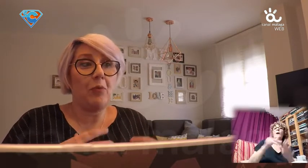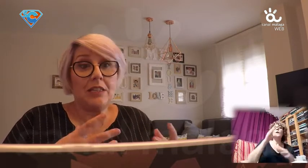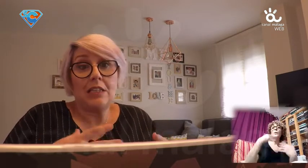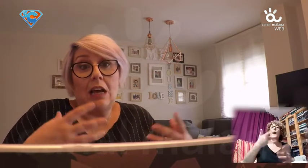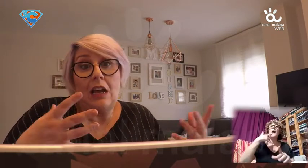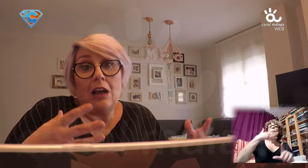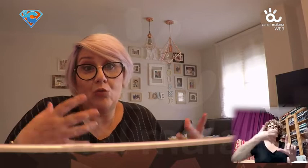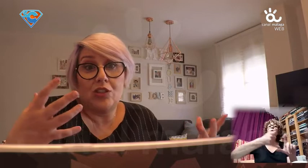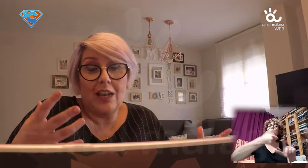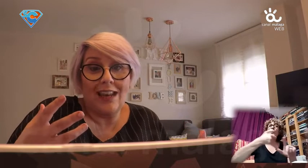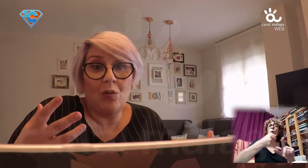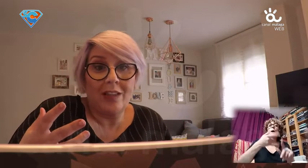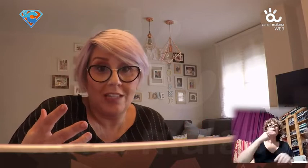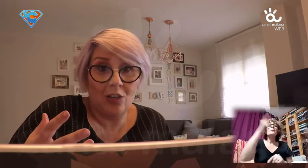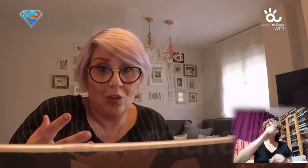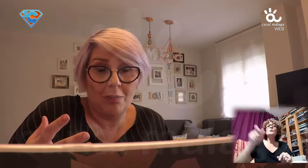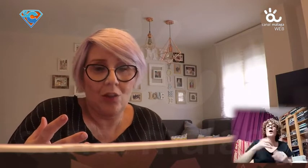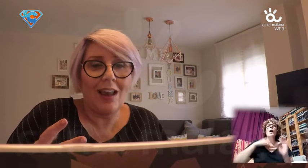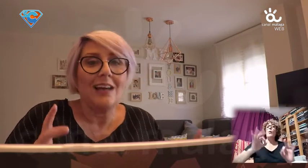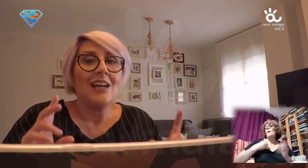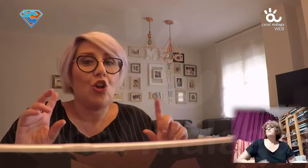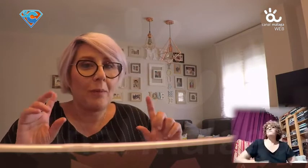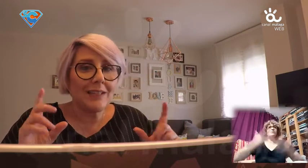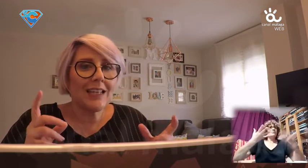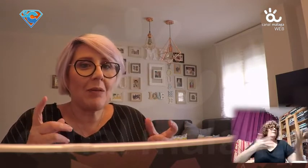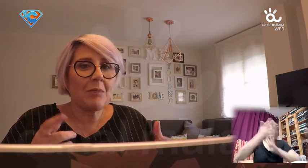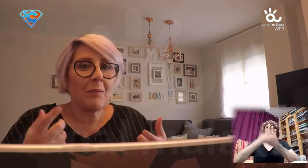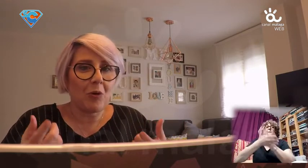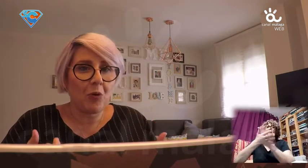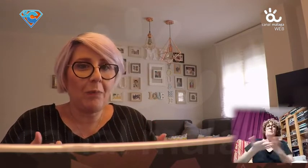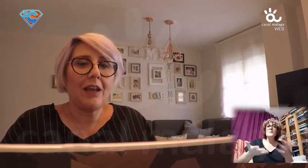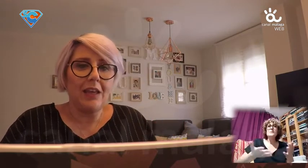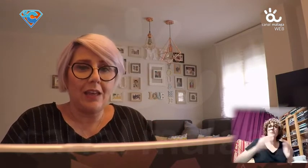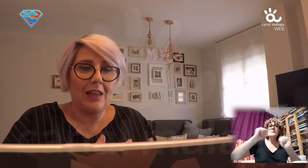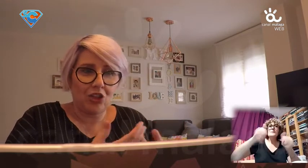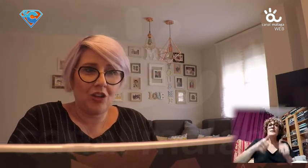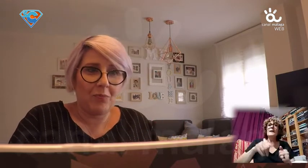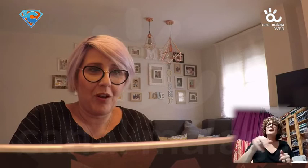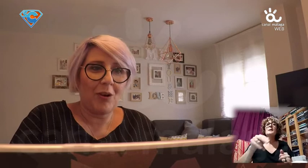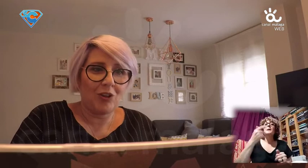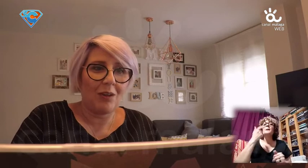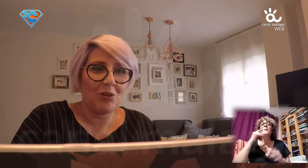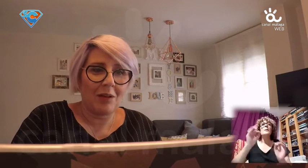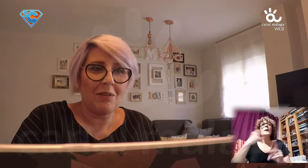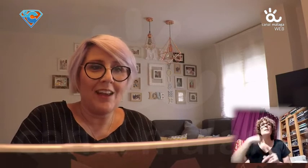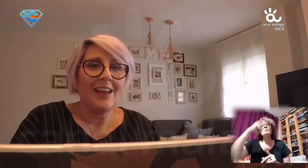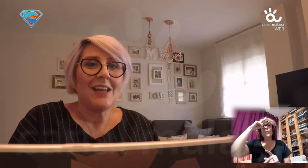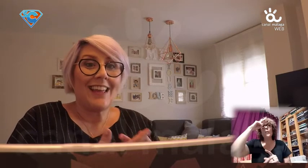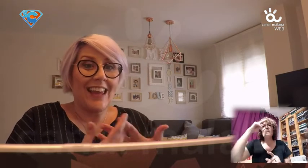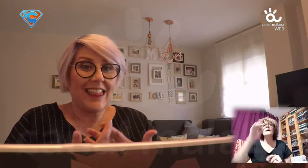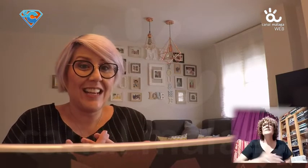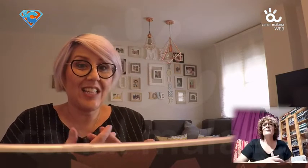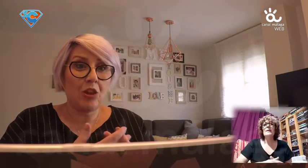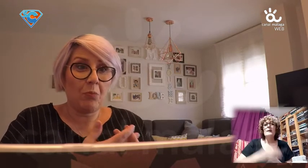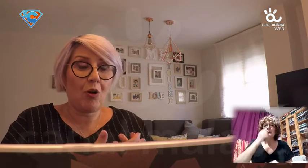que apuesta a usar la lengua de signos española. Lo que pasa es que a mí me preocupa, y de hecho en el programa lo tratamos también,